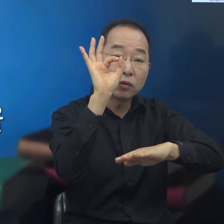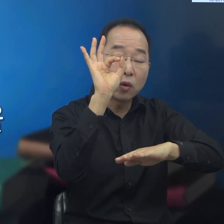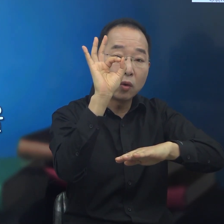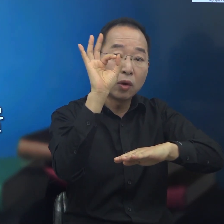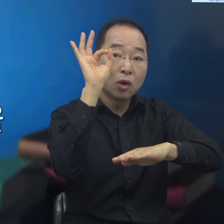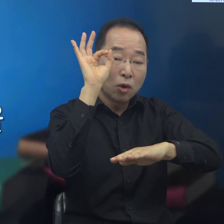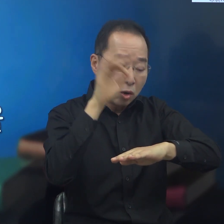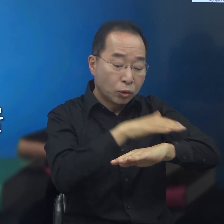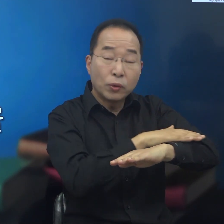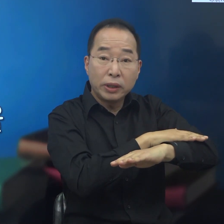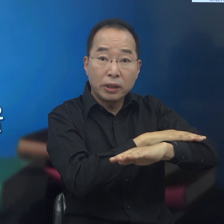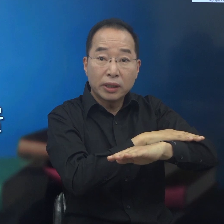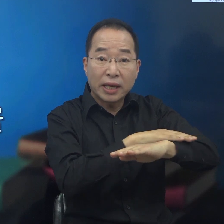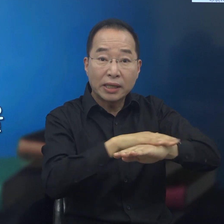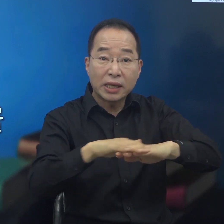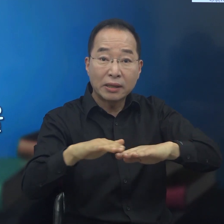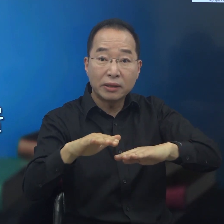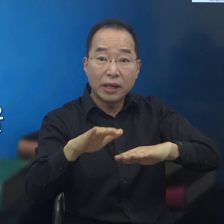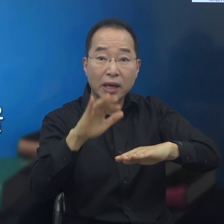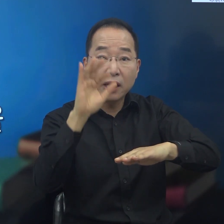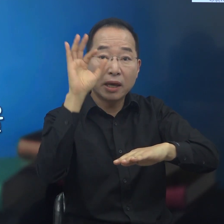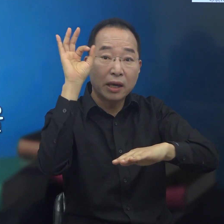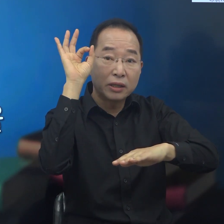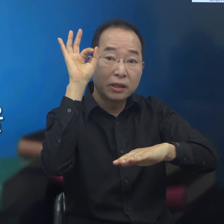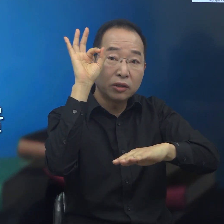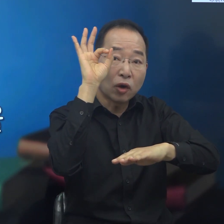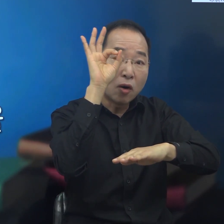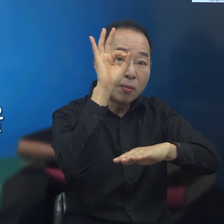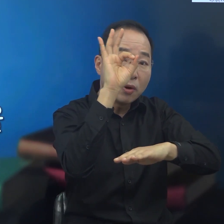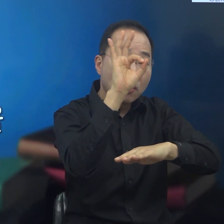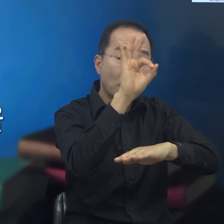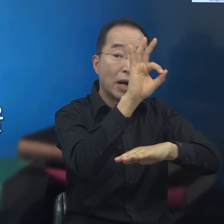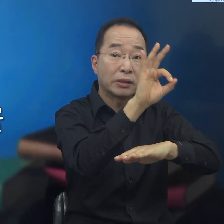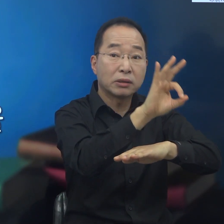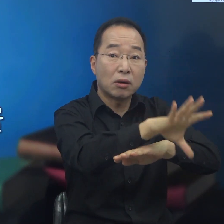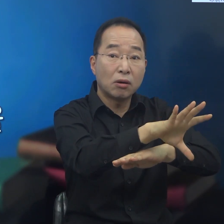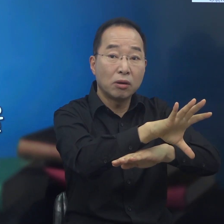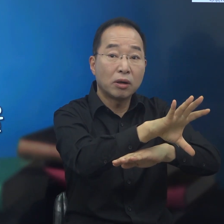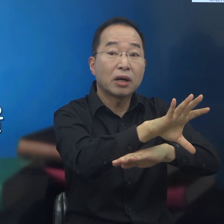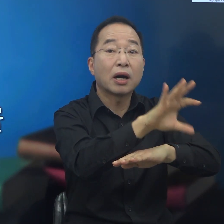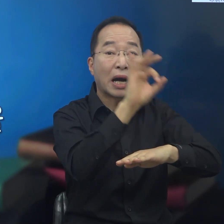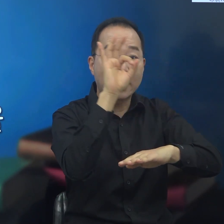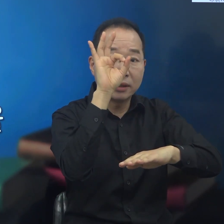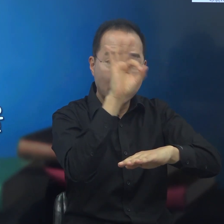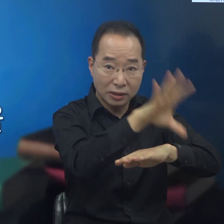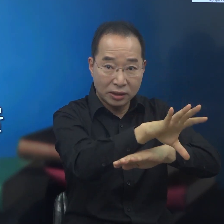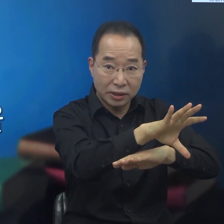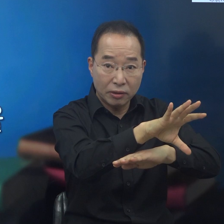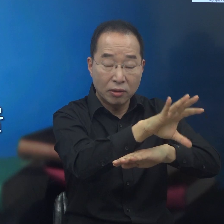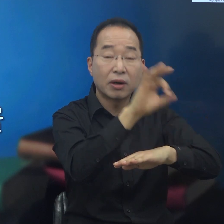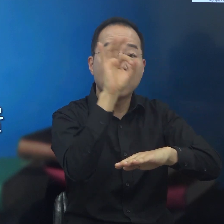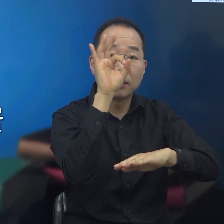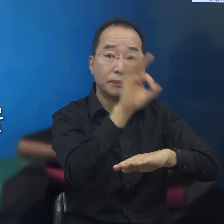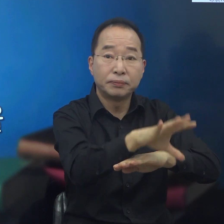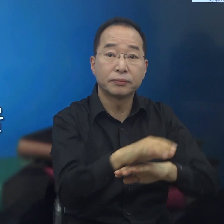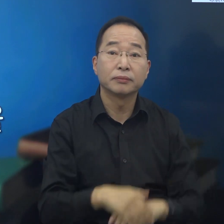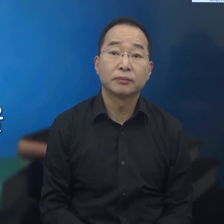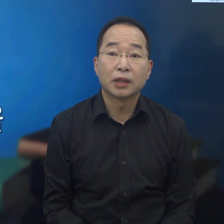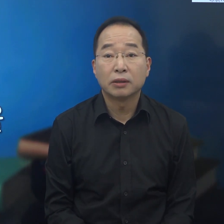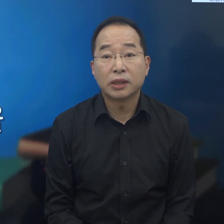돈이고 돈이 계산대를 넘어가서 간다는 뜻이에요.